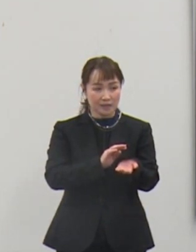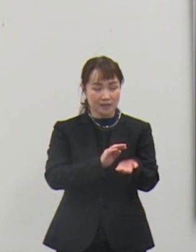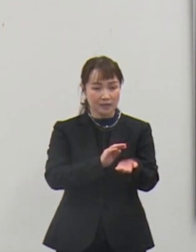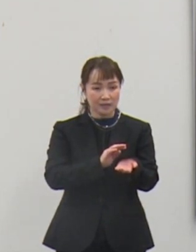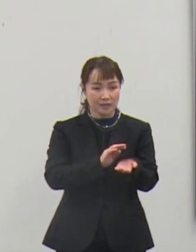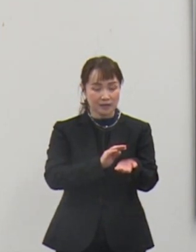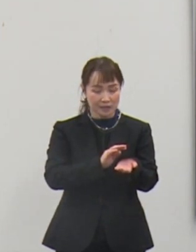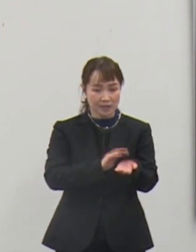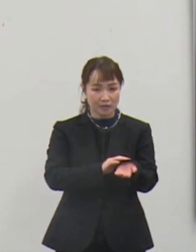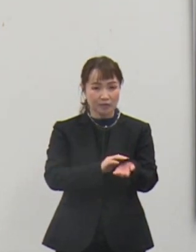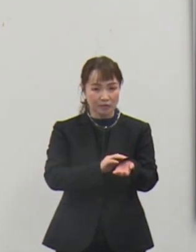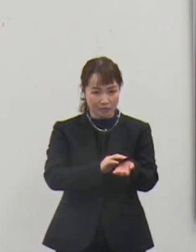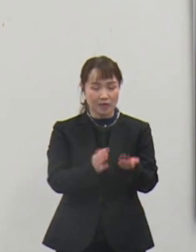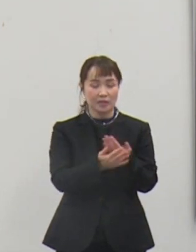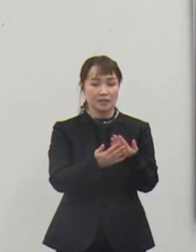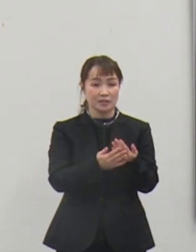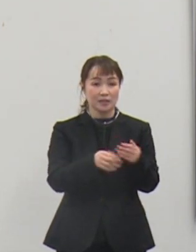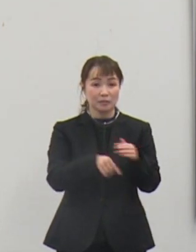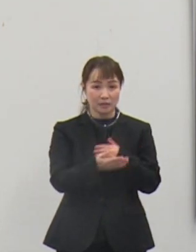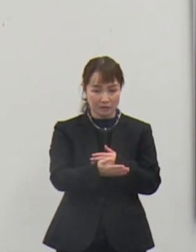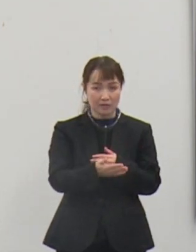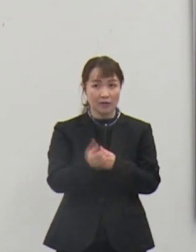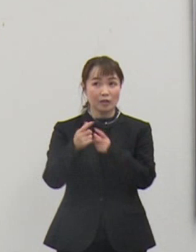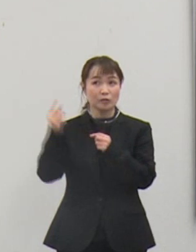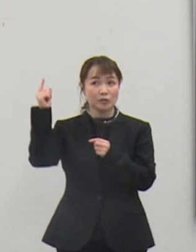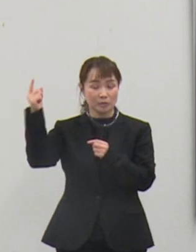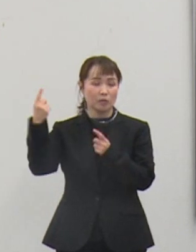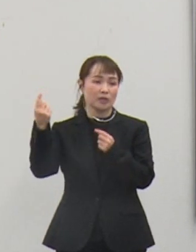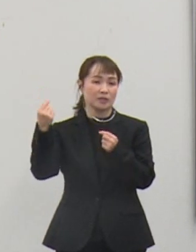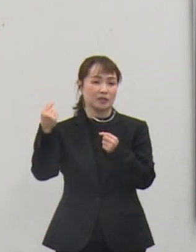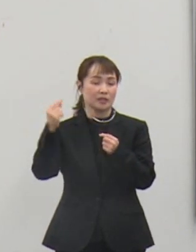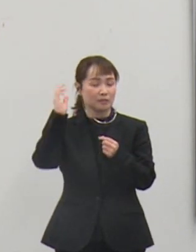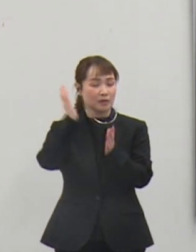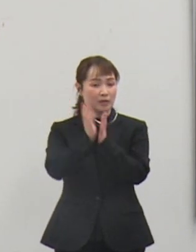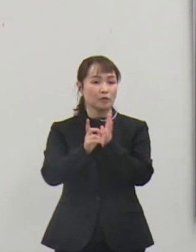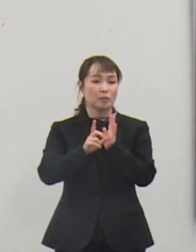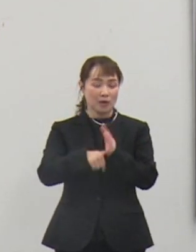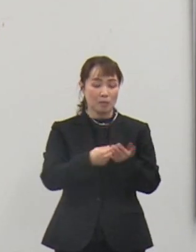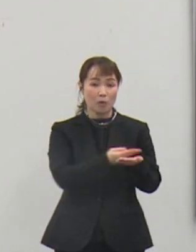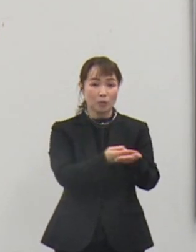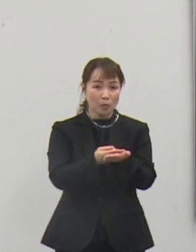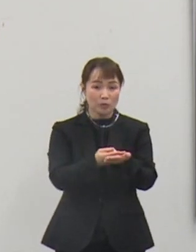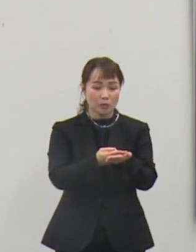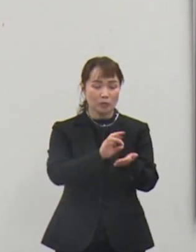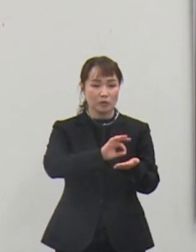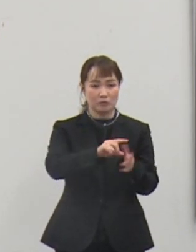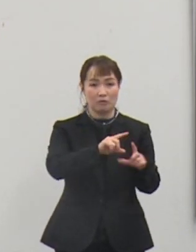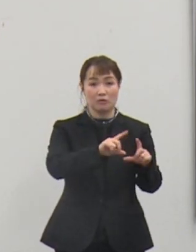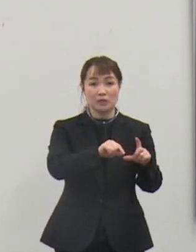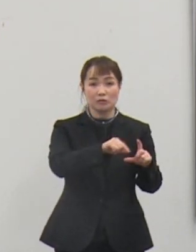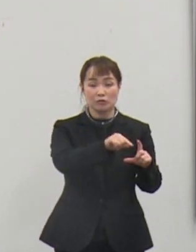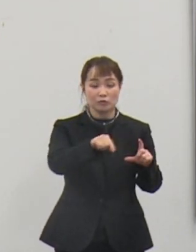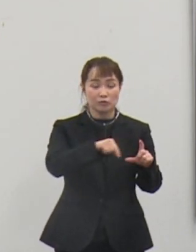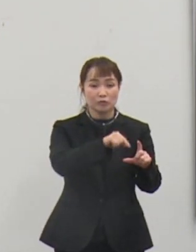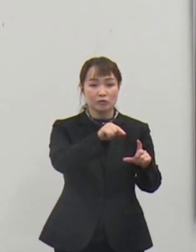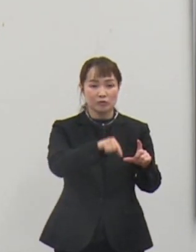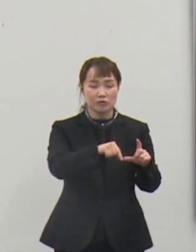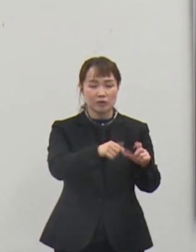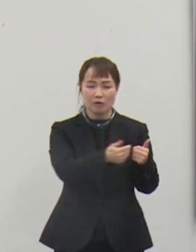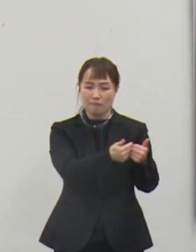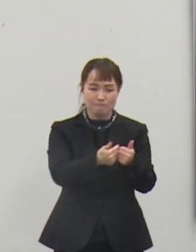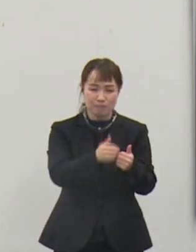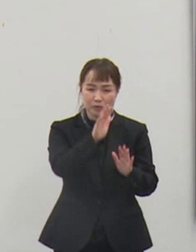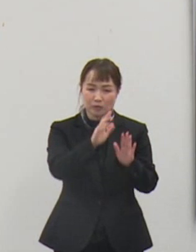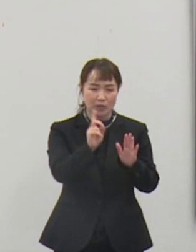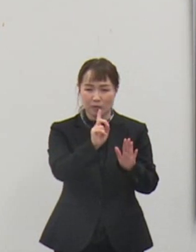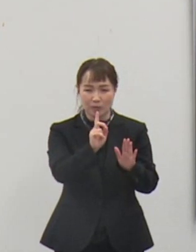るんですが、 はい、やはりその国もそうですけど本県においてもこの病床の使用率、ここがどういうふうに逼迫しているか